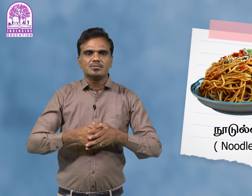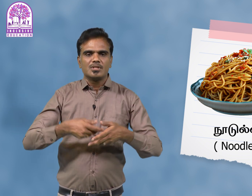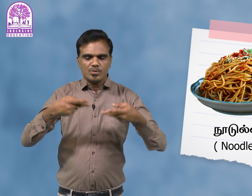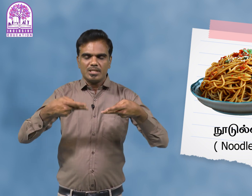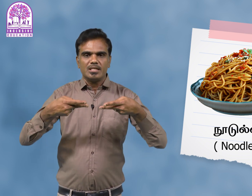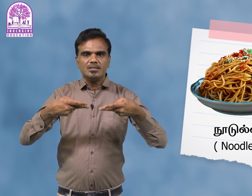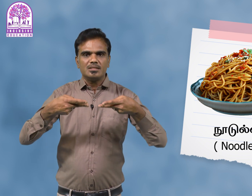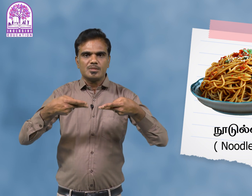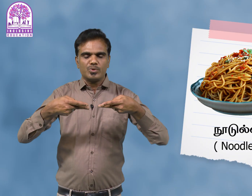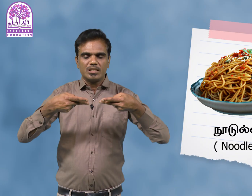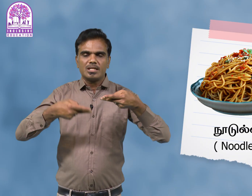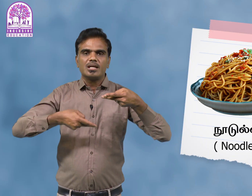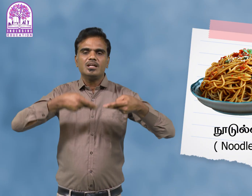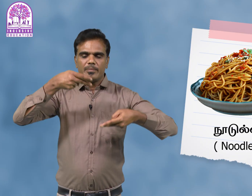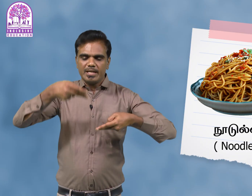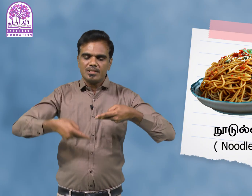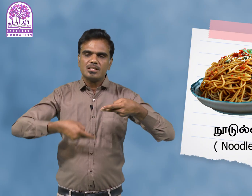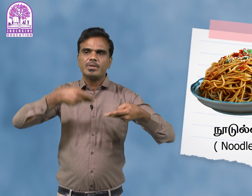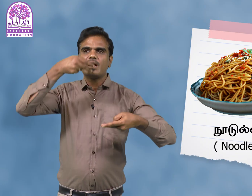ஸோ அந்த 2 ஸ்பூன் எடுத்துக்கிறாங்க, அப்படியே எடுத்து என்ன செய்யப்படுறாங்க,